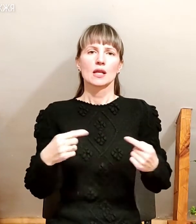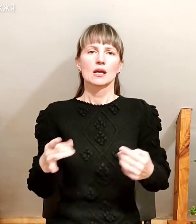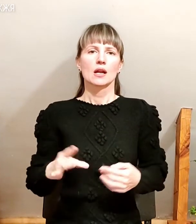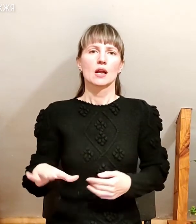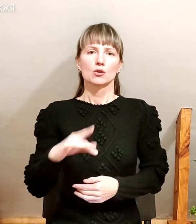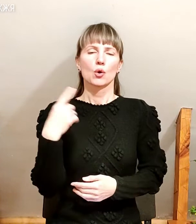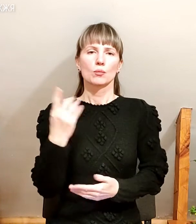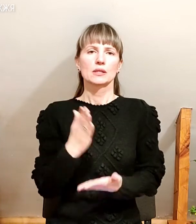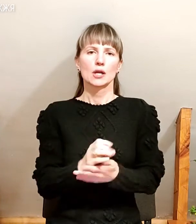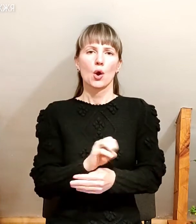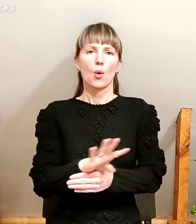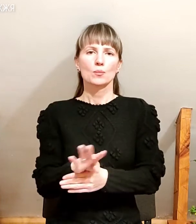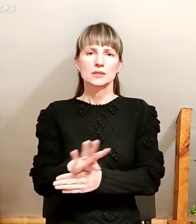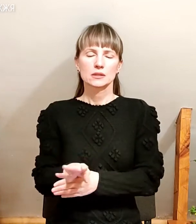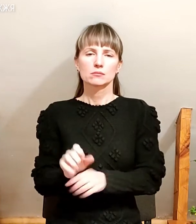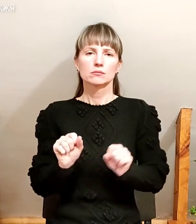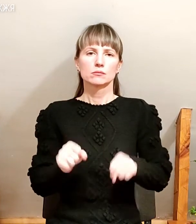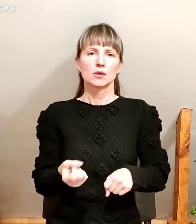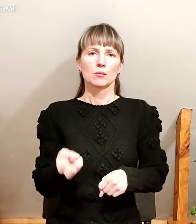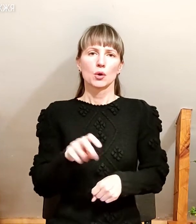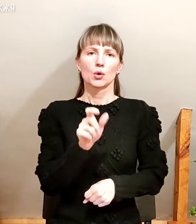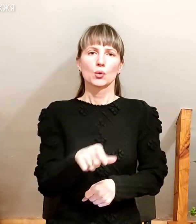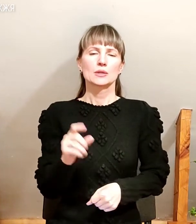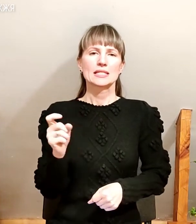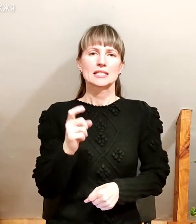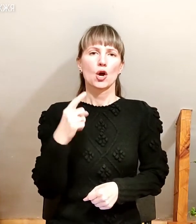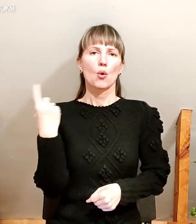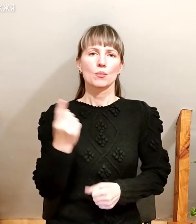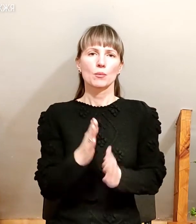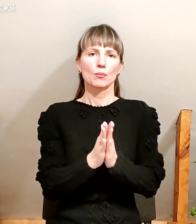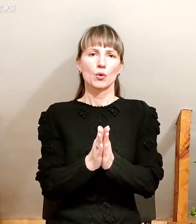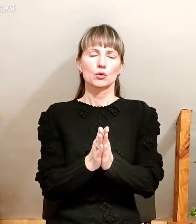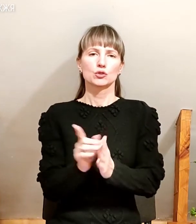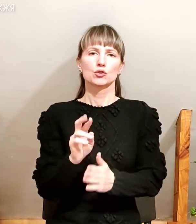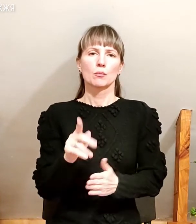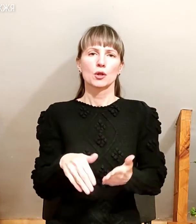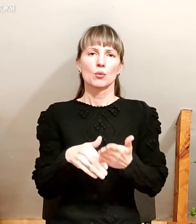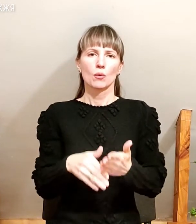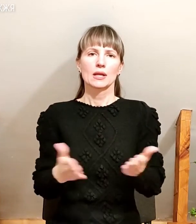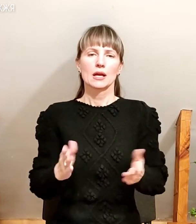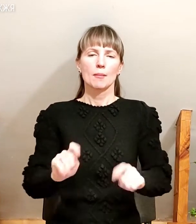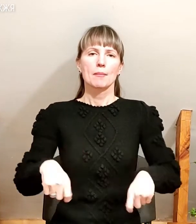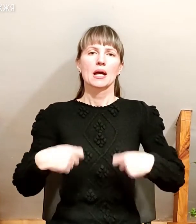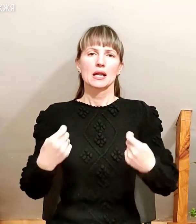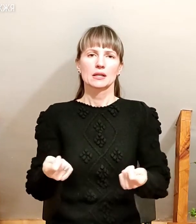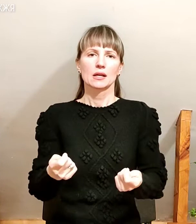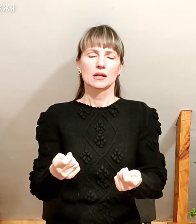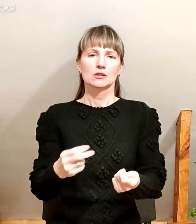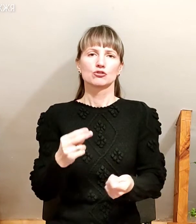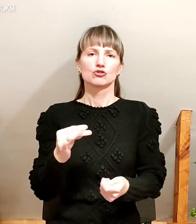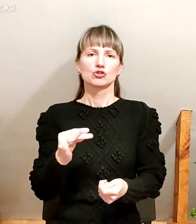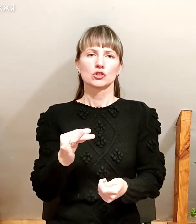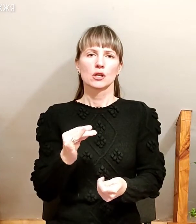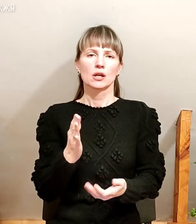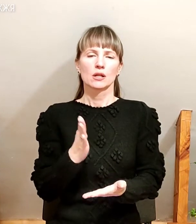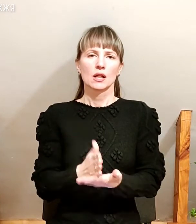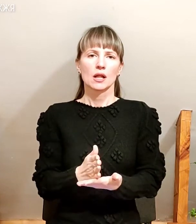йдуть обстріли. Можливо, звертаються люди з області і просять, аби допомогли, якось передали, чи і, власне, чи налагоджена логістика, якось